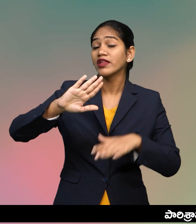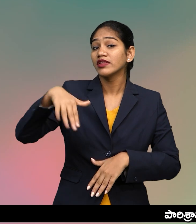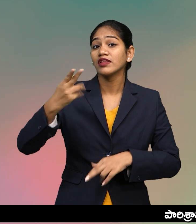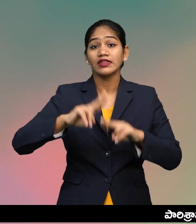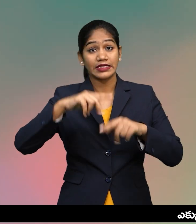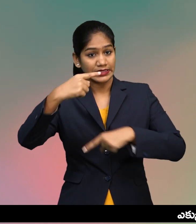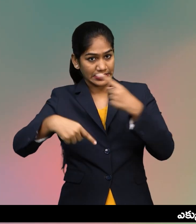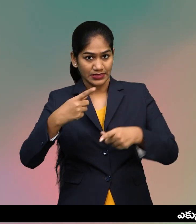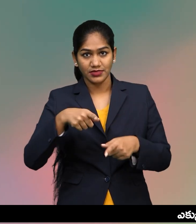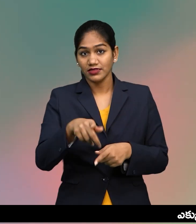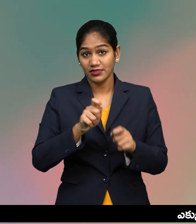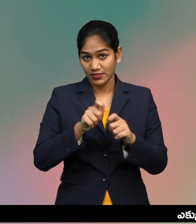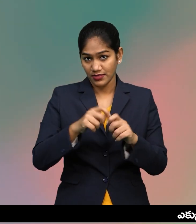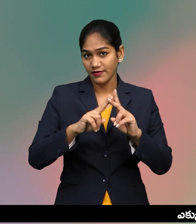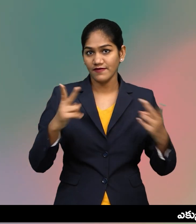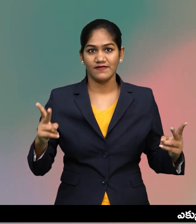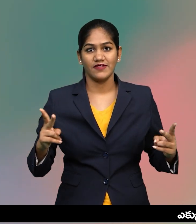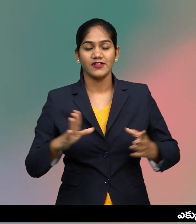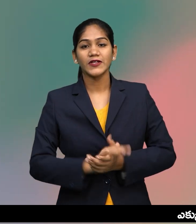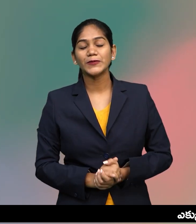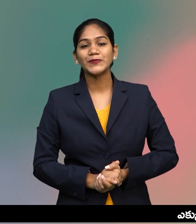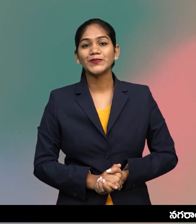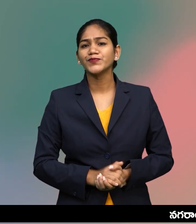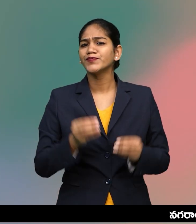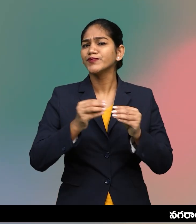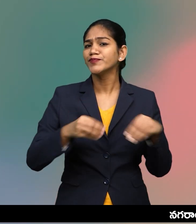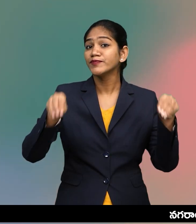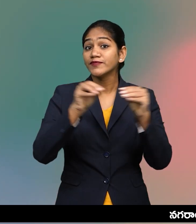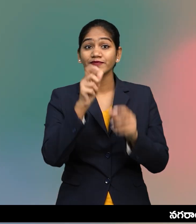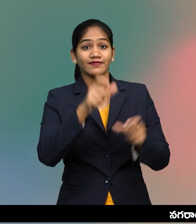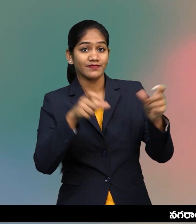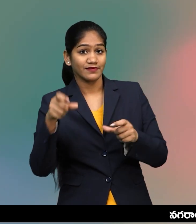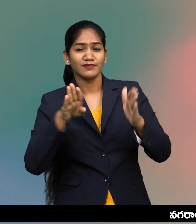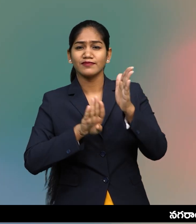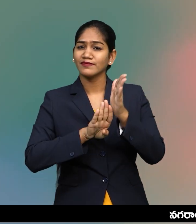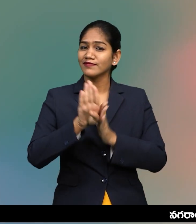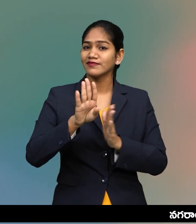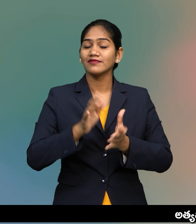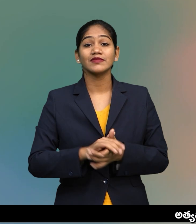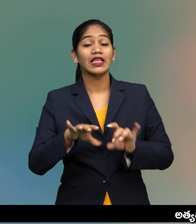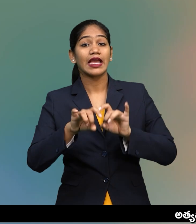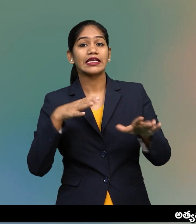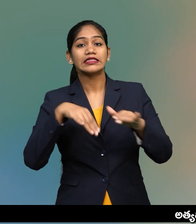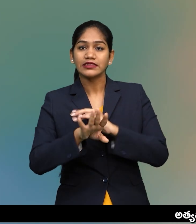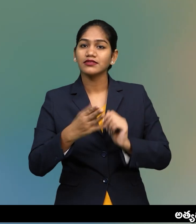కంటే ఎక్కువ దోహదం చేస్తాయి. నగరాలు మరియు పట్టణాలలో అత్యధిక జనాభా